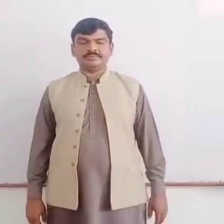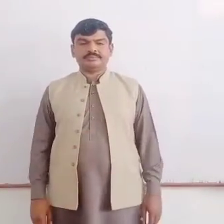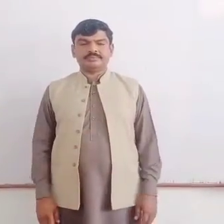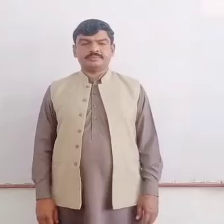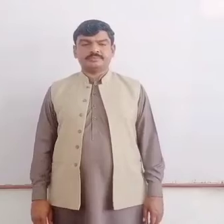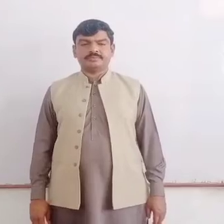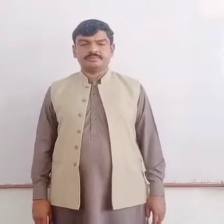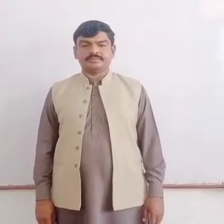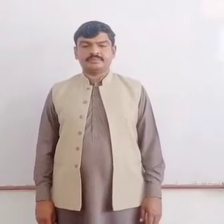कामचोर,